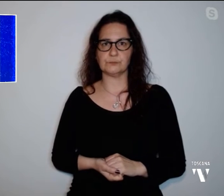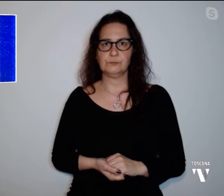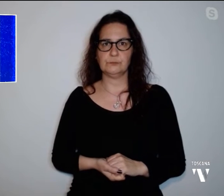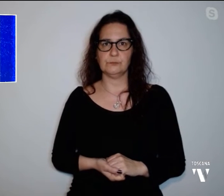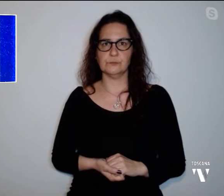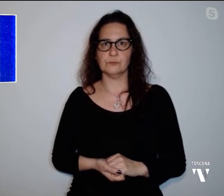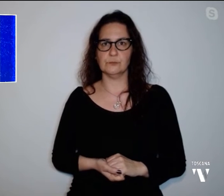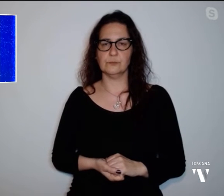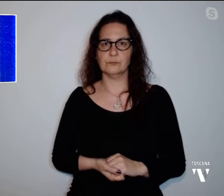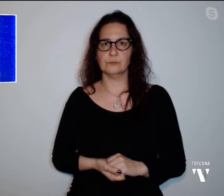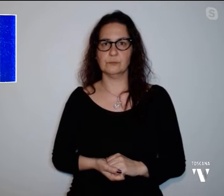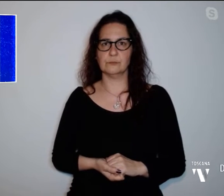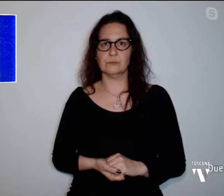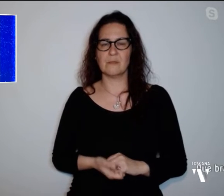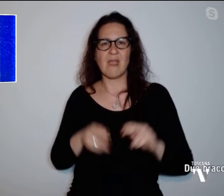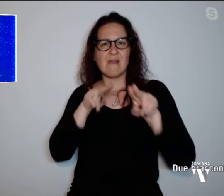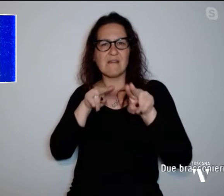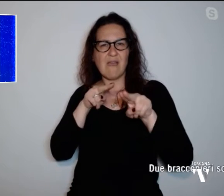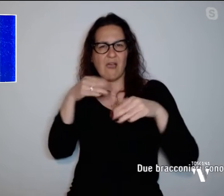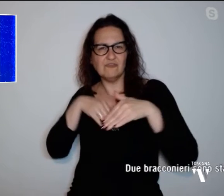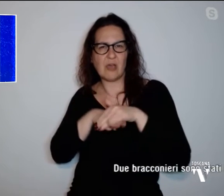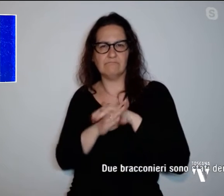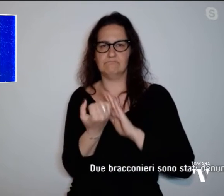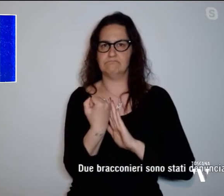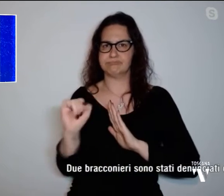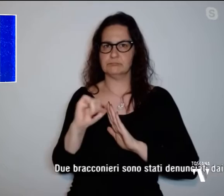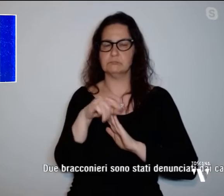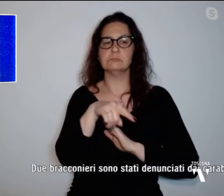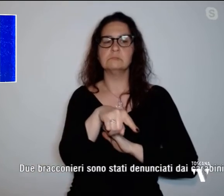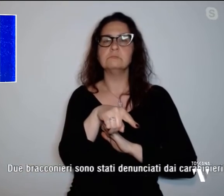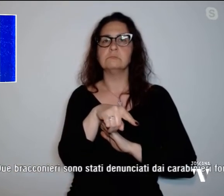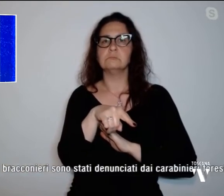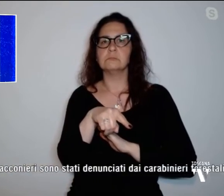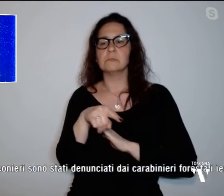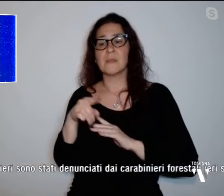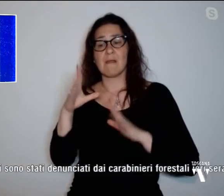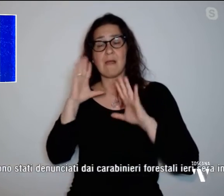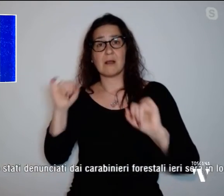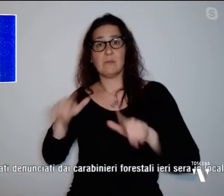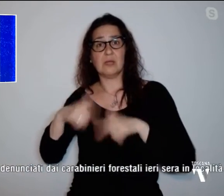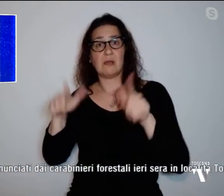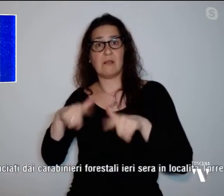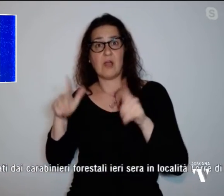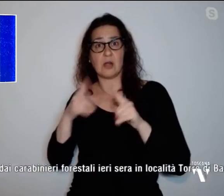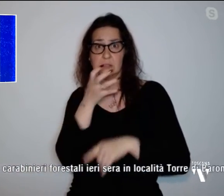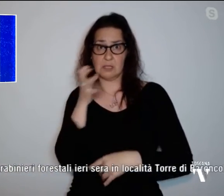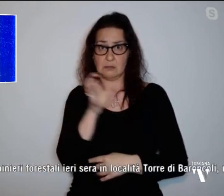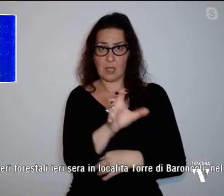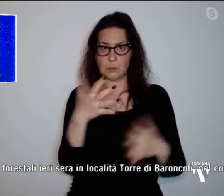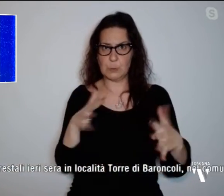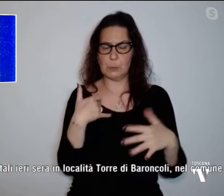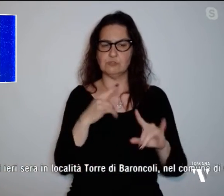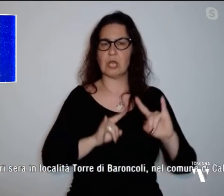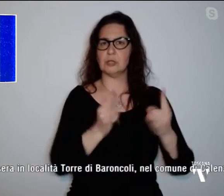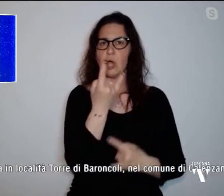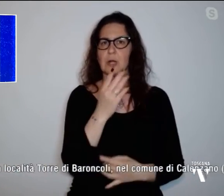2 bracconieri sono stati denunciati dai carabinieri forestali ieri in località Torre di